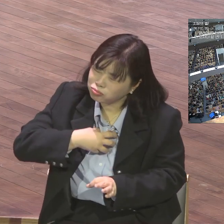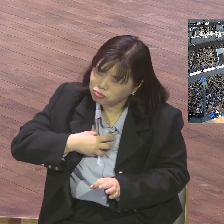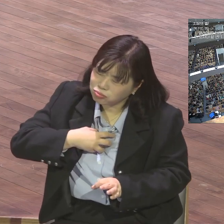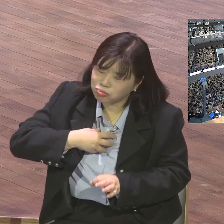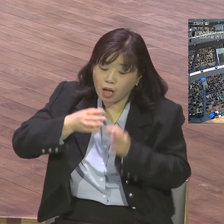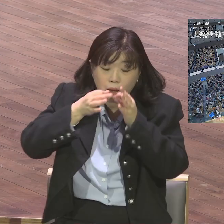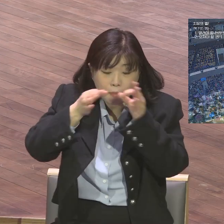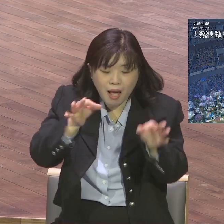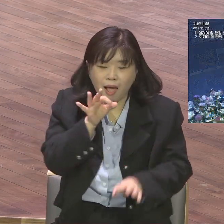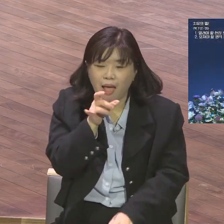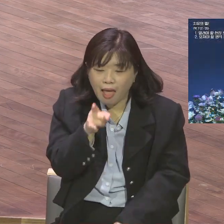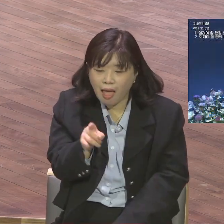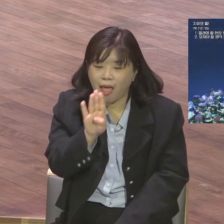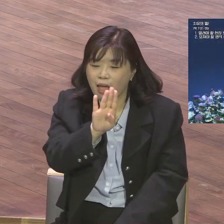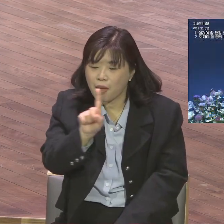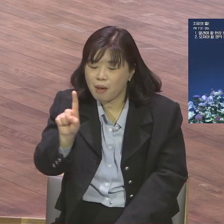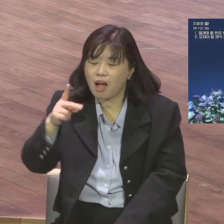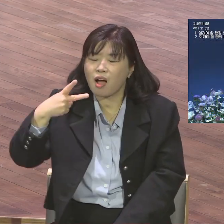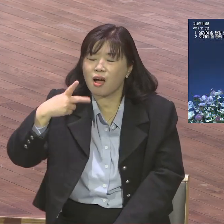예수님께서